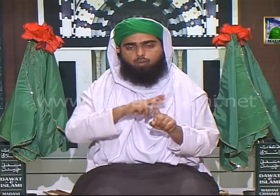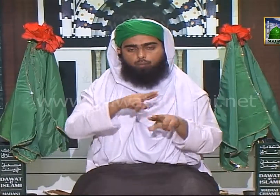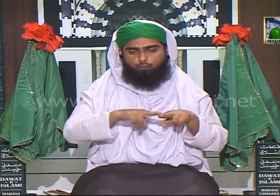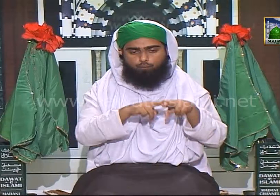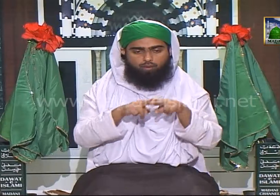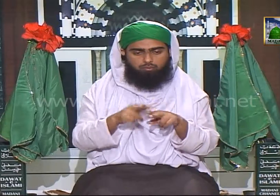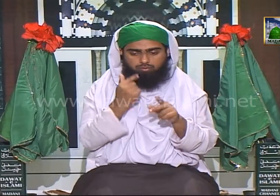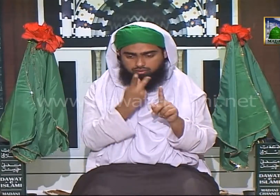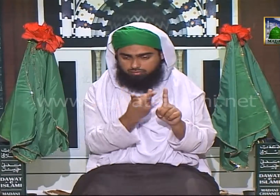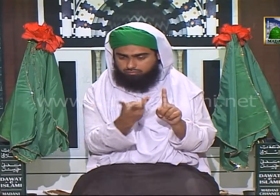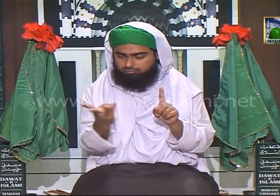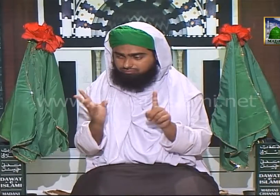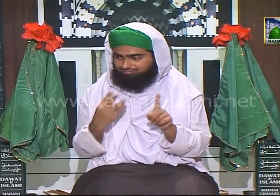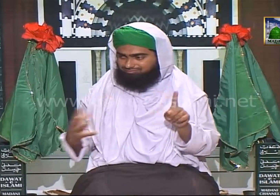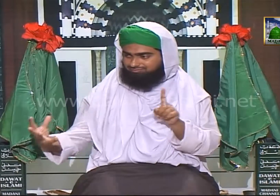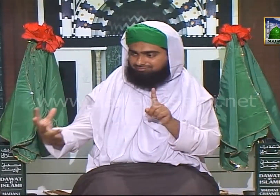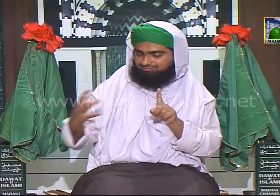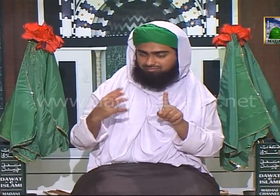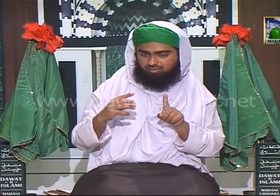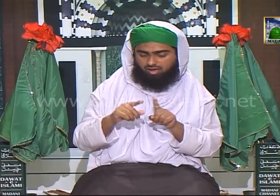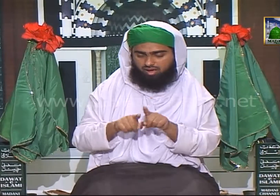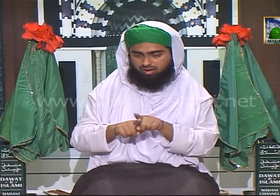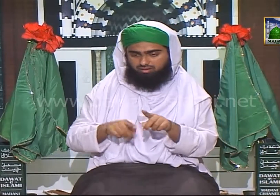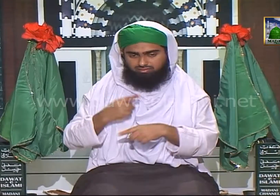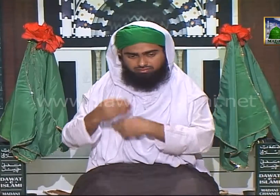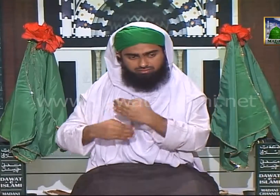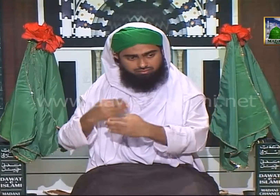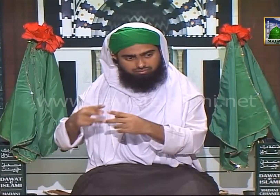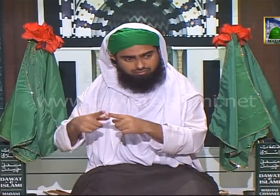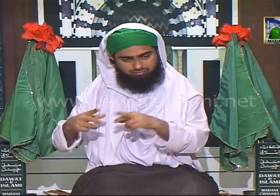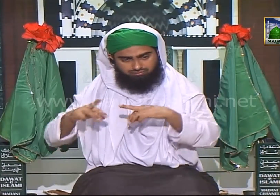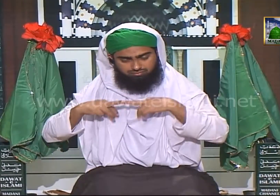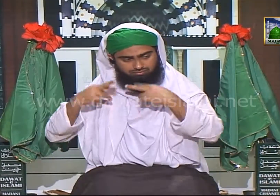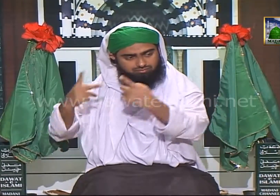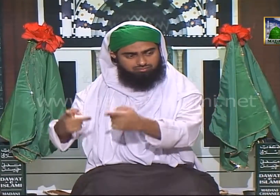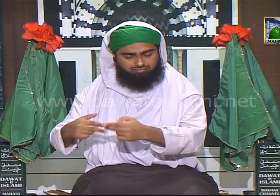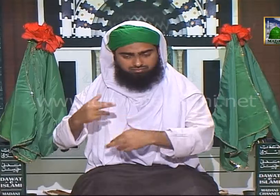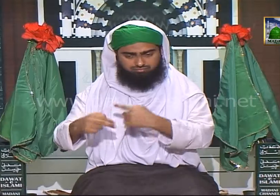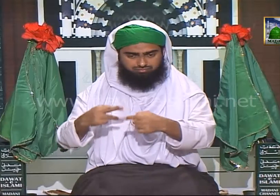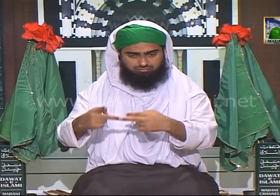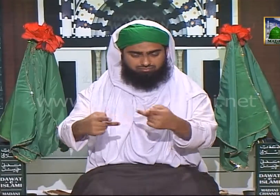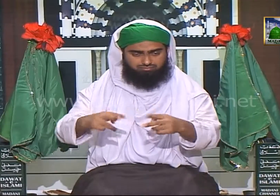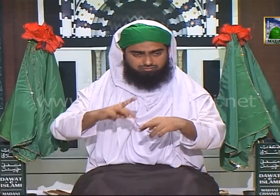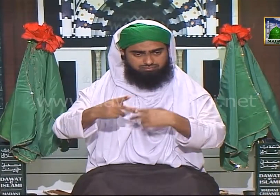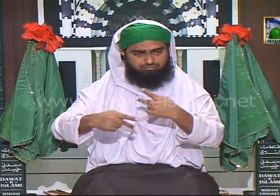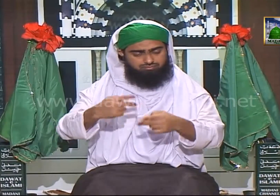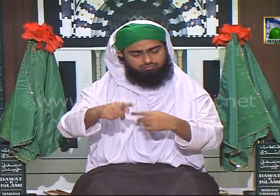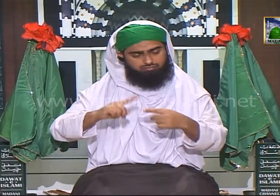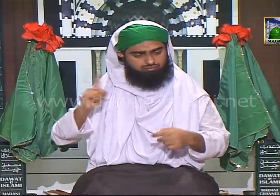تو آپ جو کچھ پسند کرتے ہیں اپنے گھر پر وہ مسلط کریں گے. تو یہ دیکھا میں نے کہ ایک بندہ جب صحیح